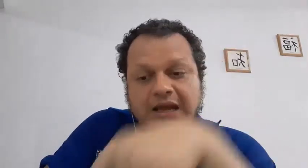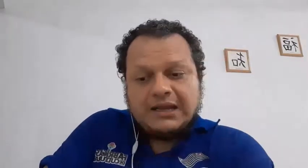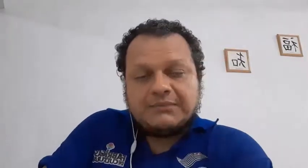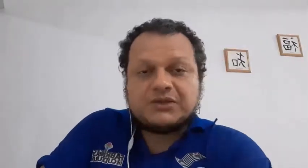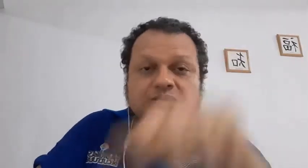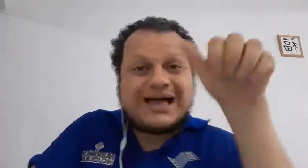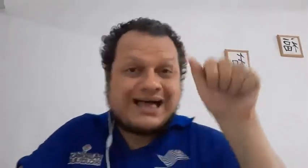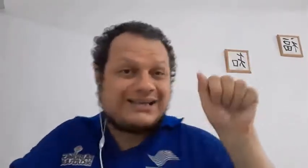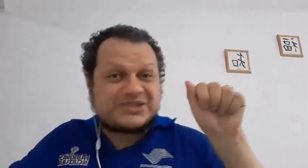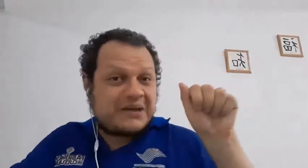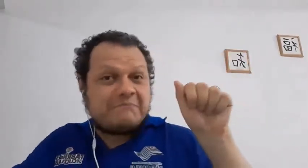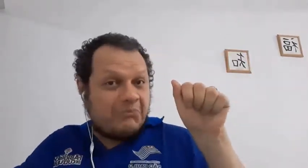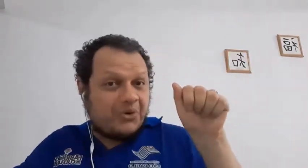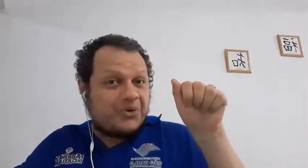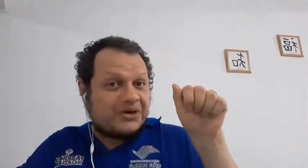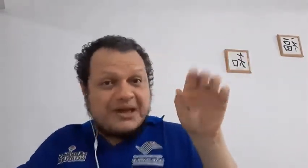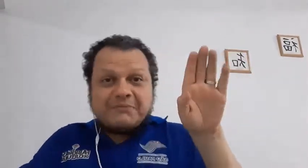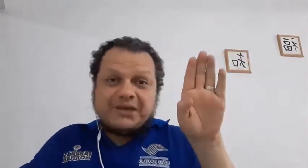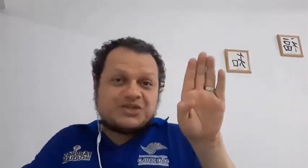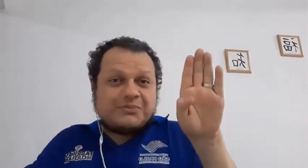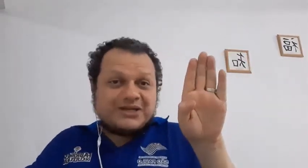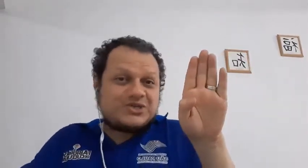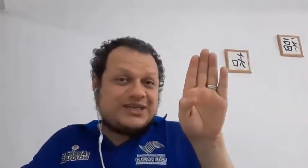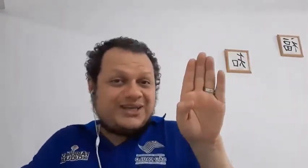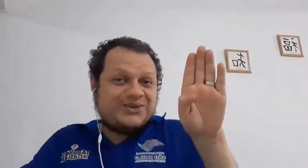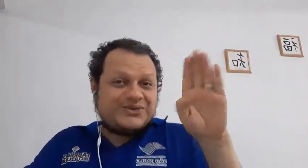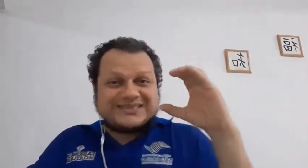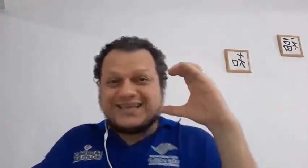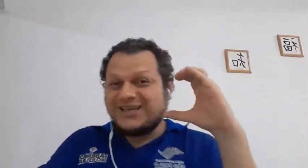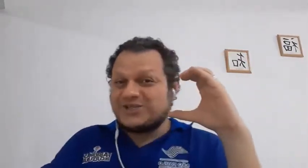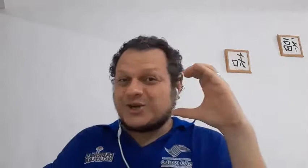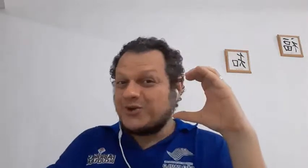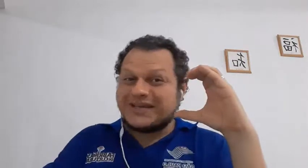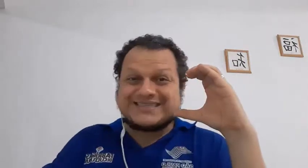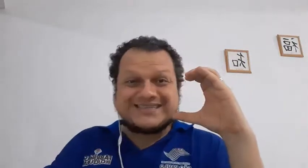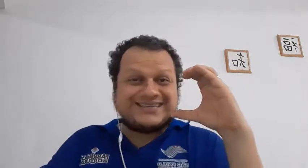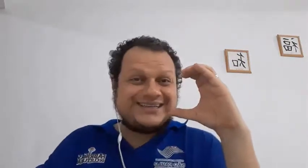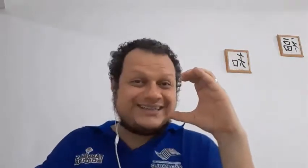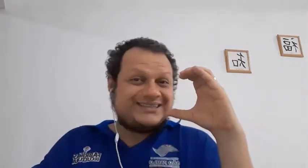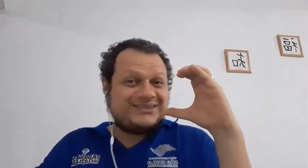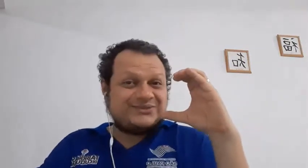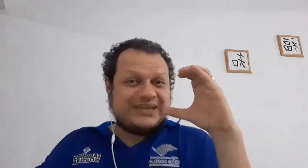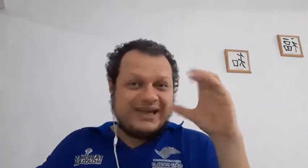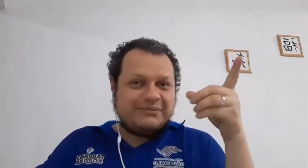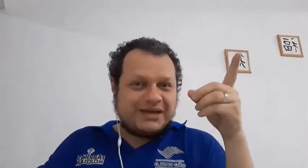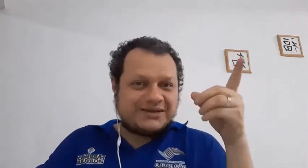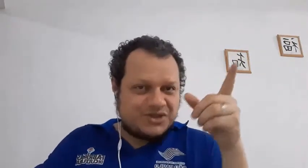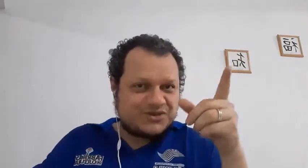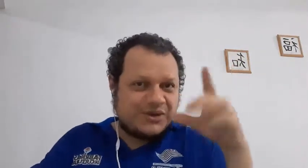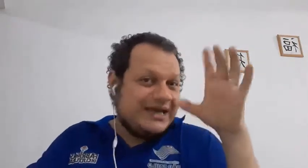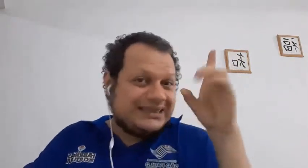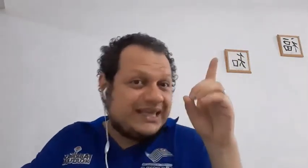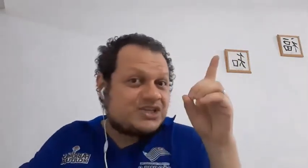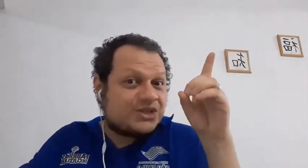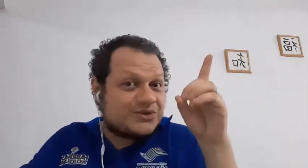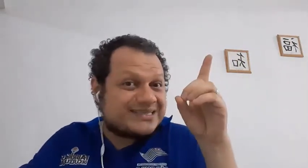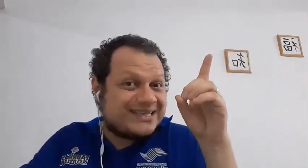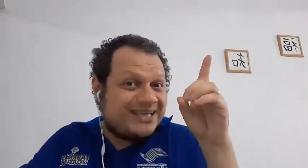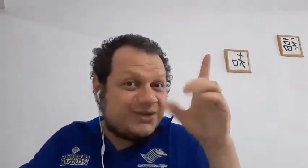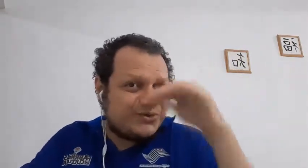lembra do Ai de Amor, beijo baixinho, sei de coração, né, lembra disso? Beijo docinho e por